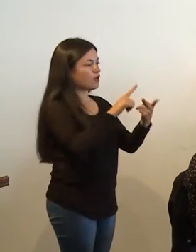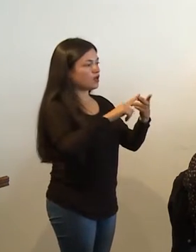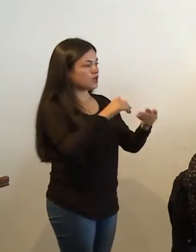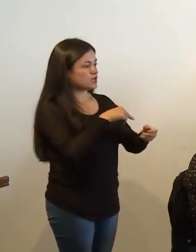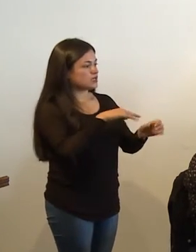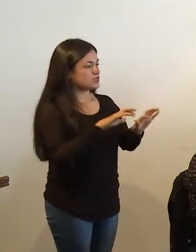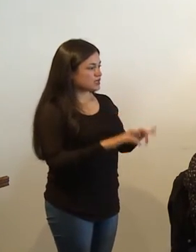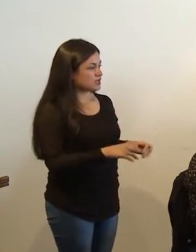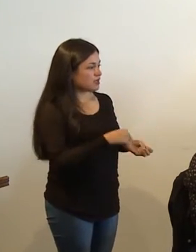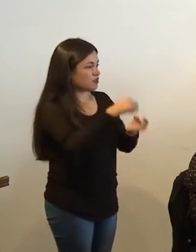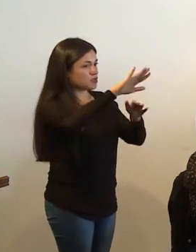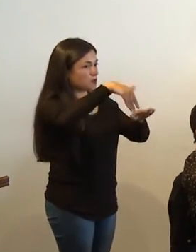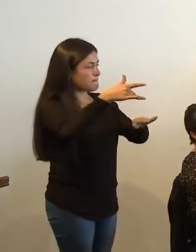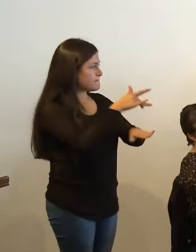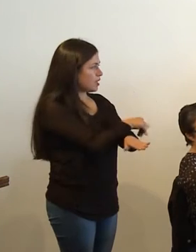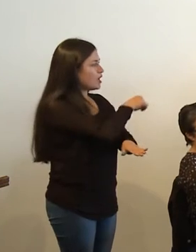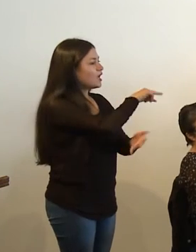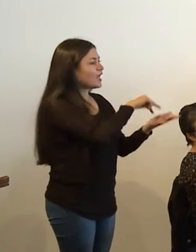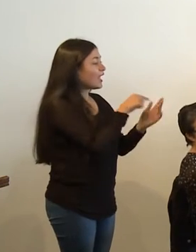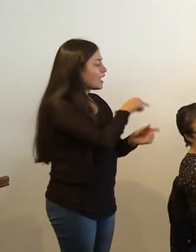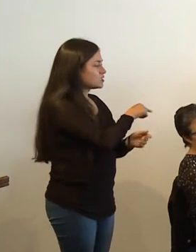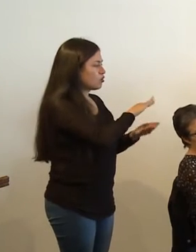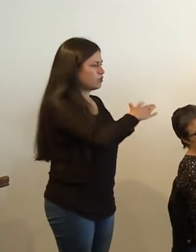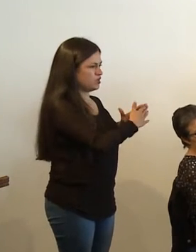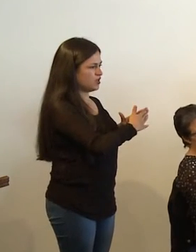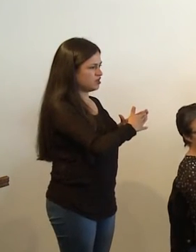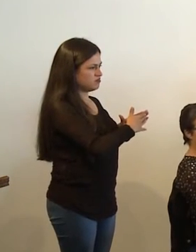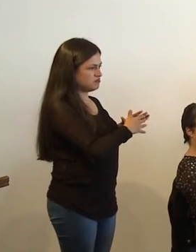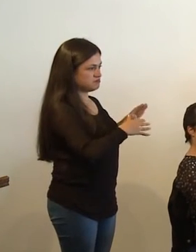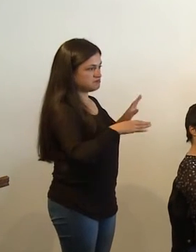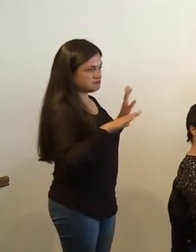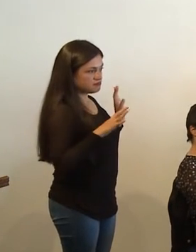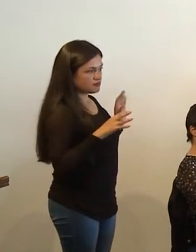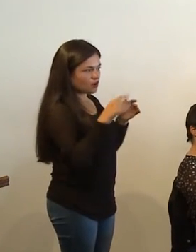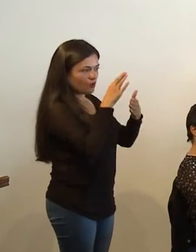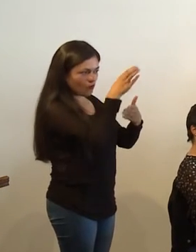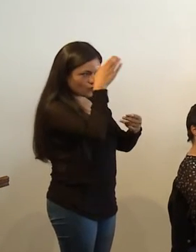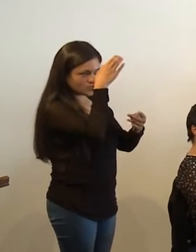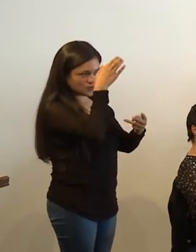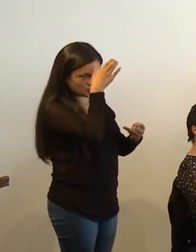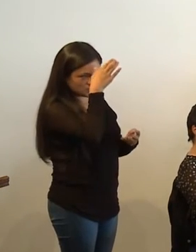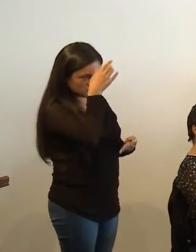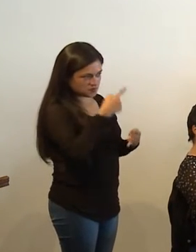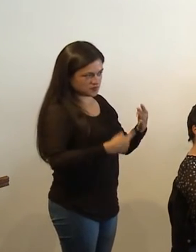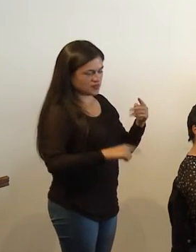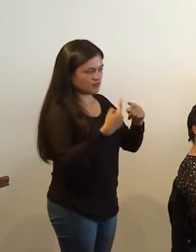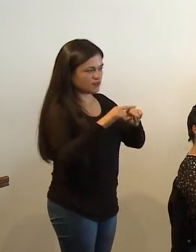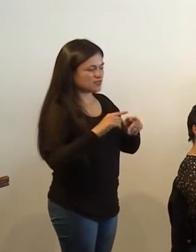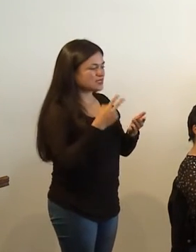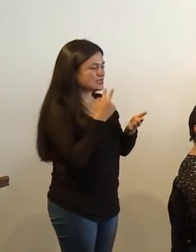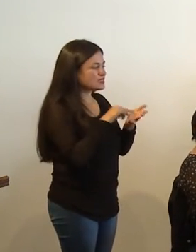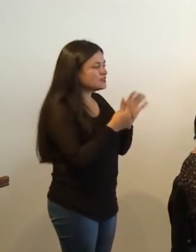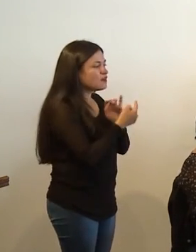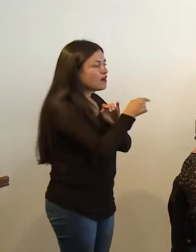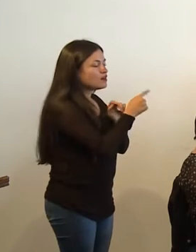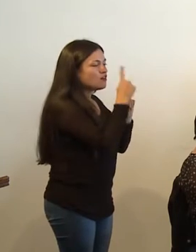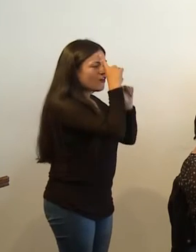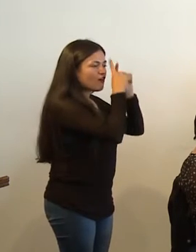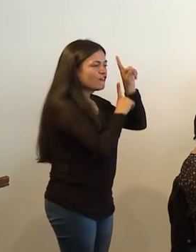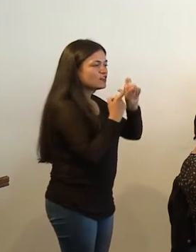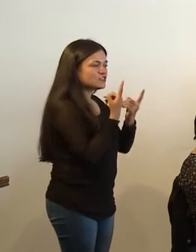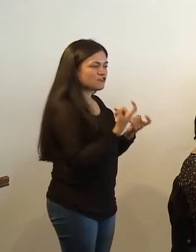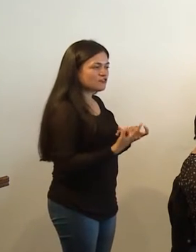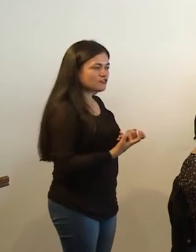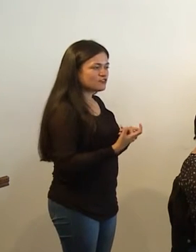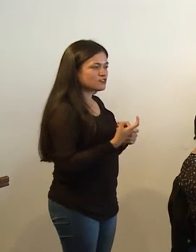Entonces, ¿qué quiero señalar con eso? Hay un sentido no reflexivo que se va instalando,